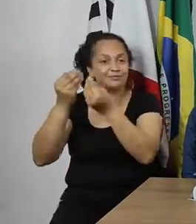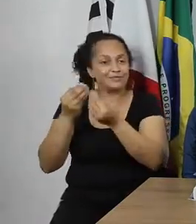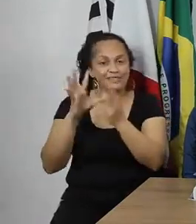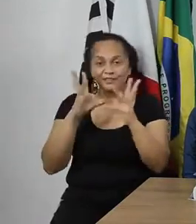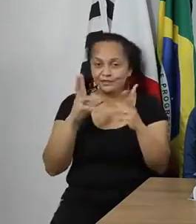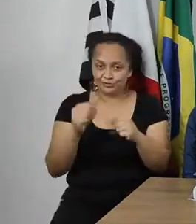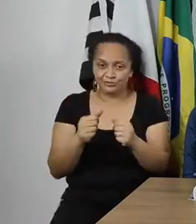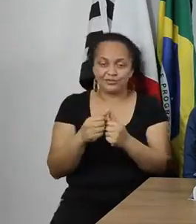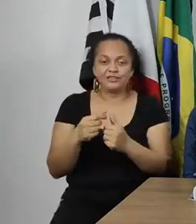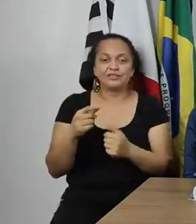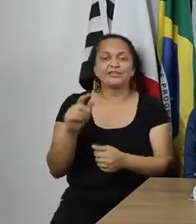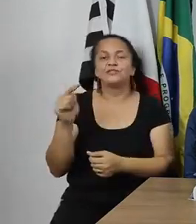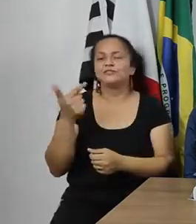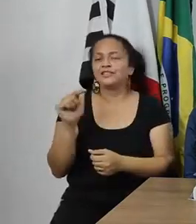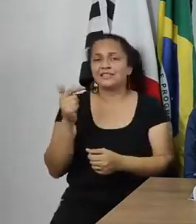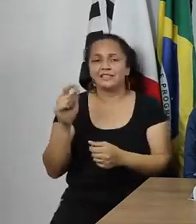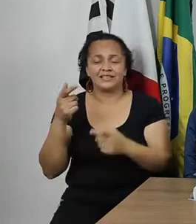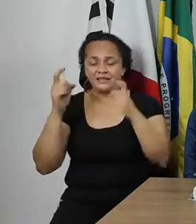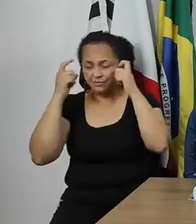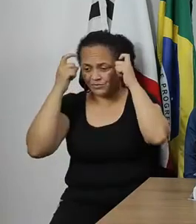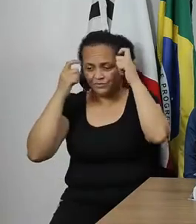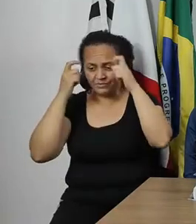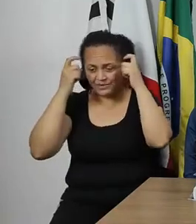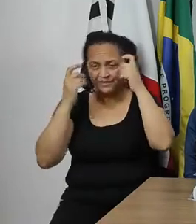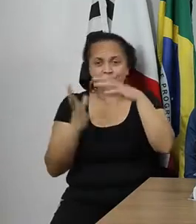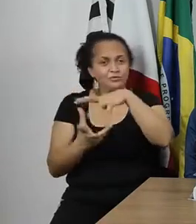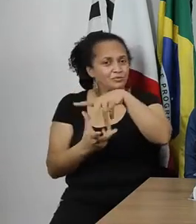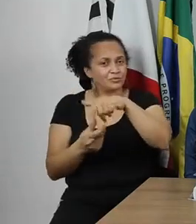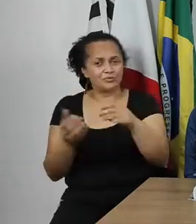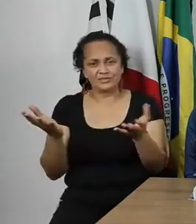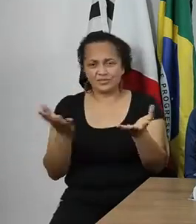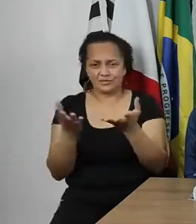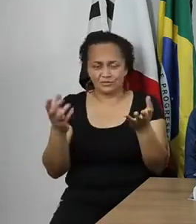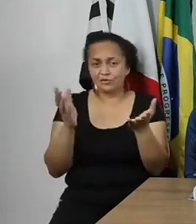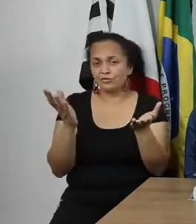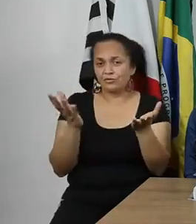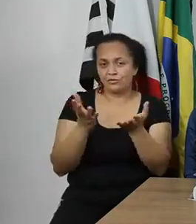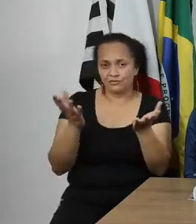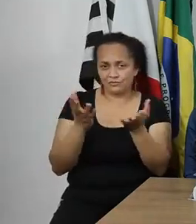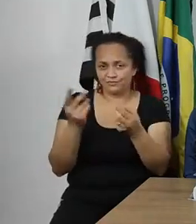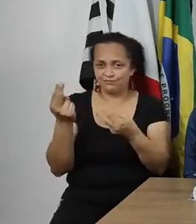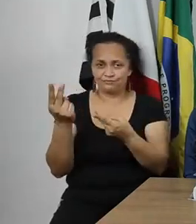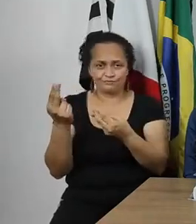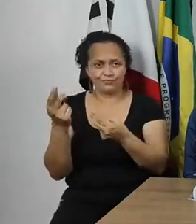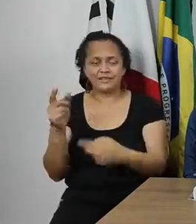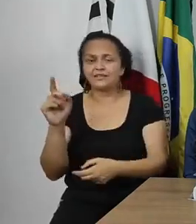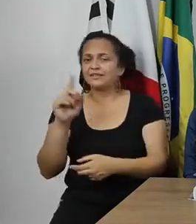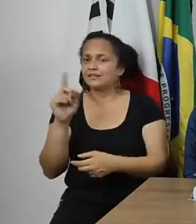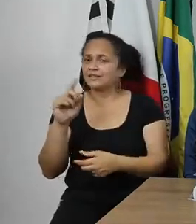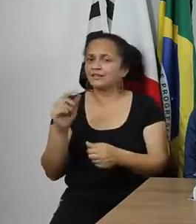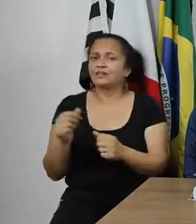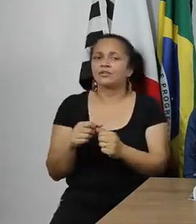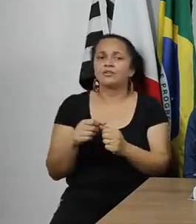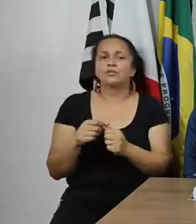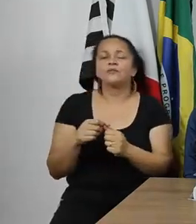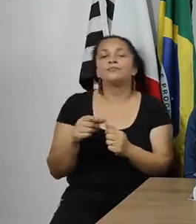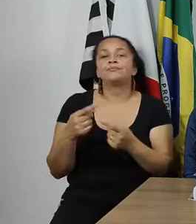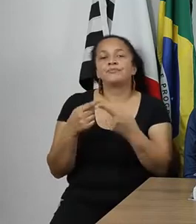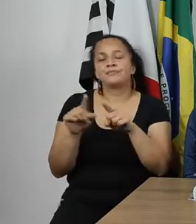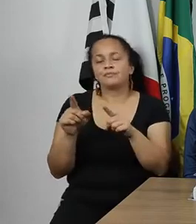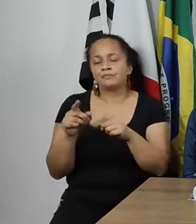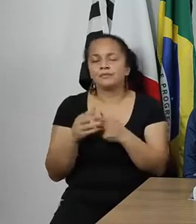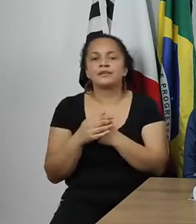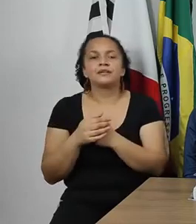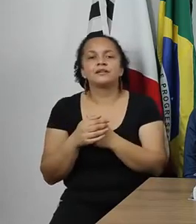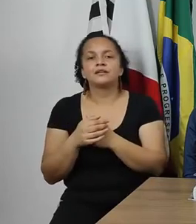teria as preocupações do mundo que a gente tem hoje. A gente não foi feito para isso. Mas através do Espírito